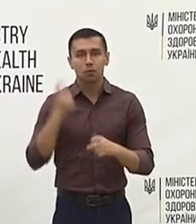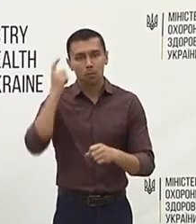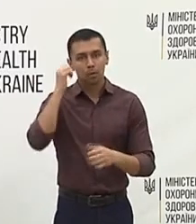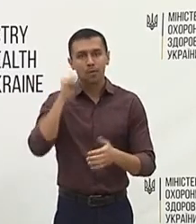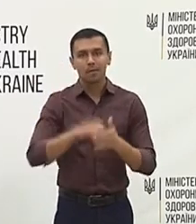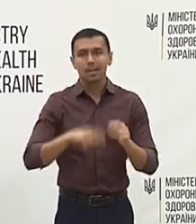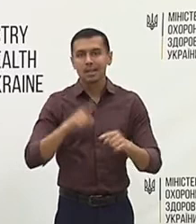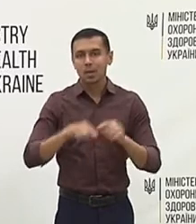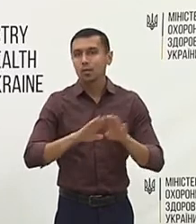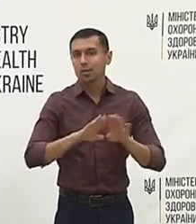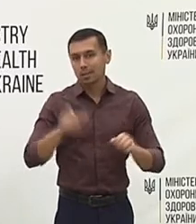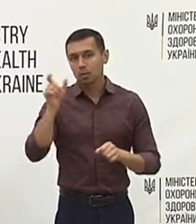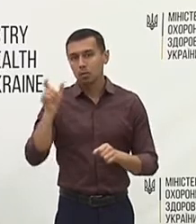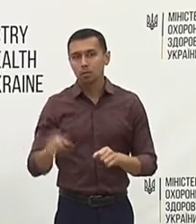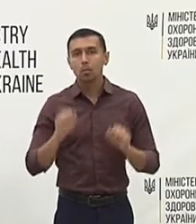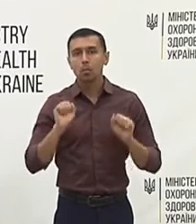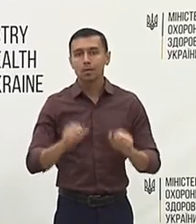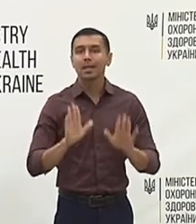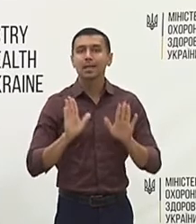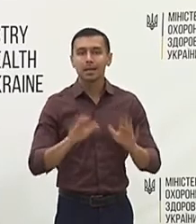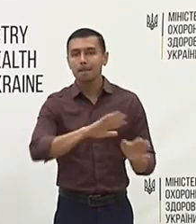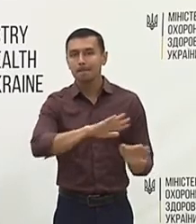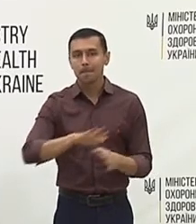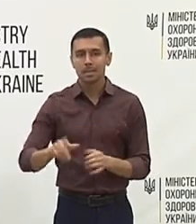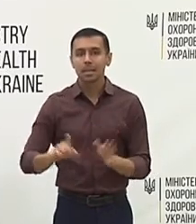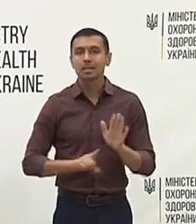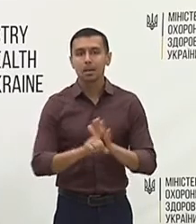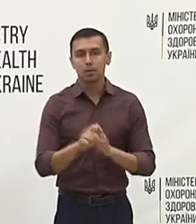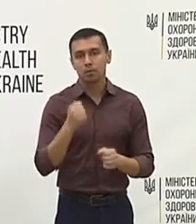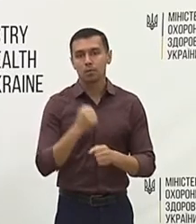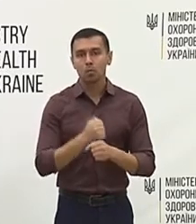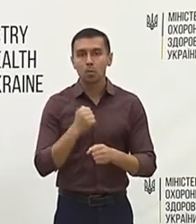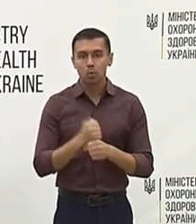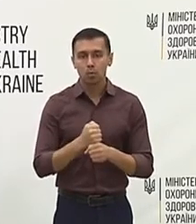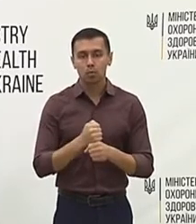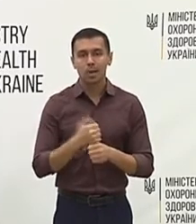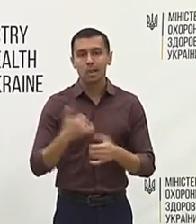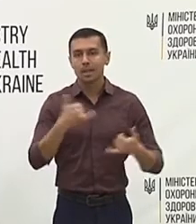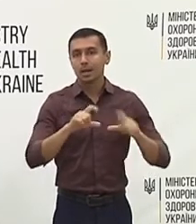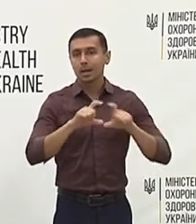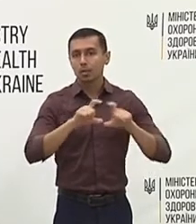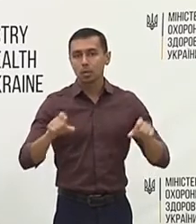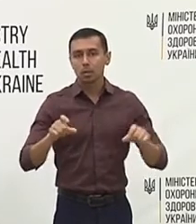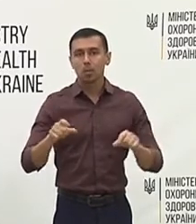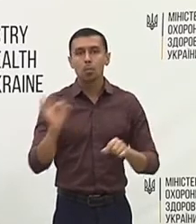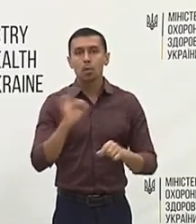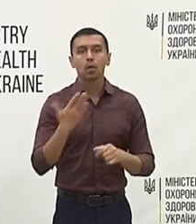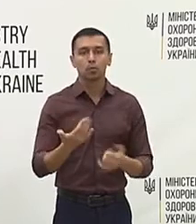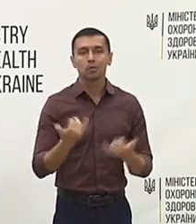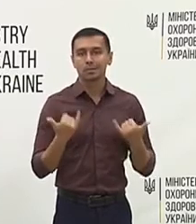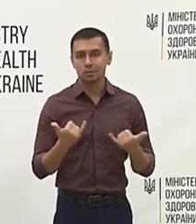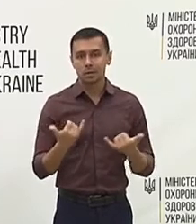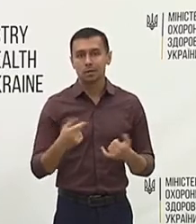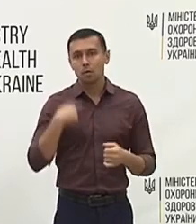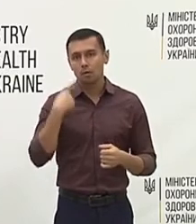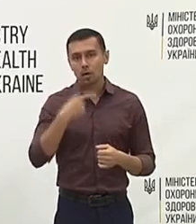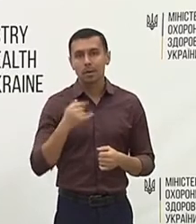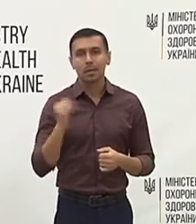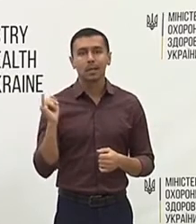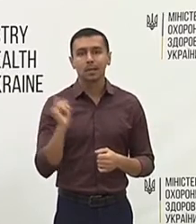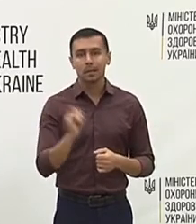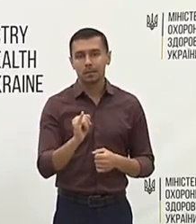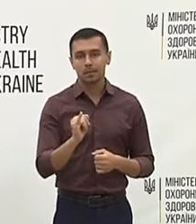мозку від неродинних донорів можна тільки після запуску в роботу лабораторії, про яку зараз йде мова,